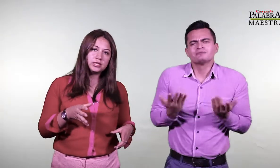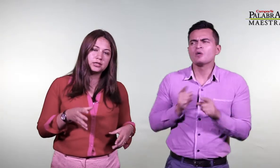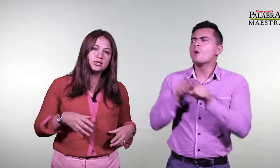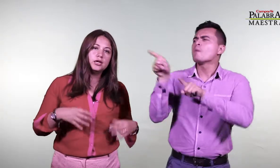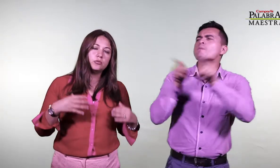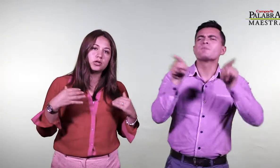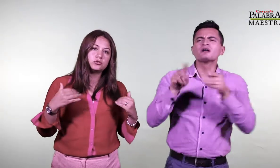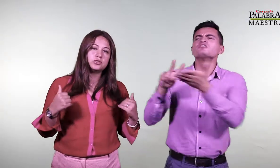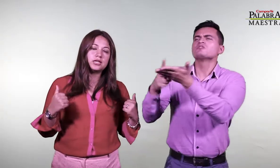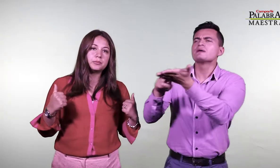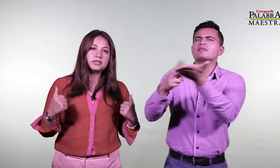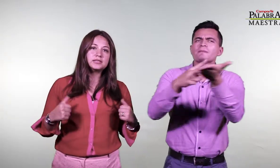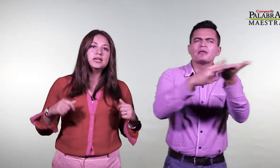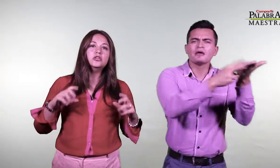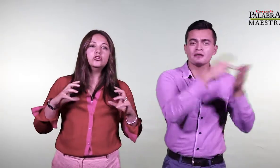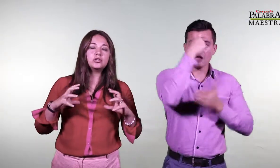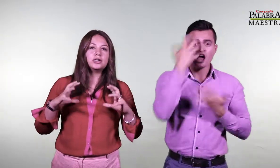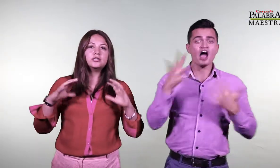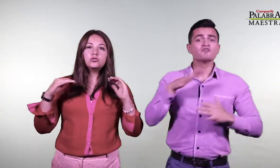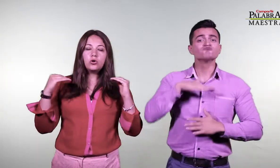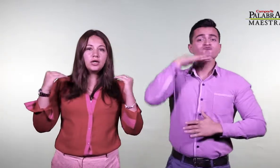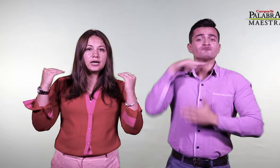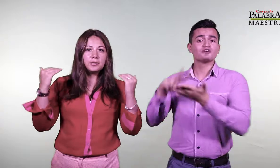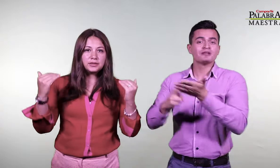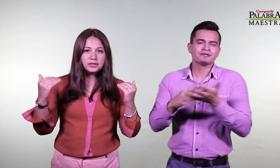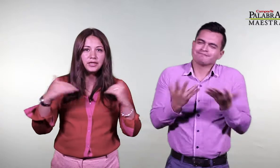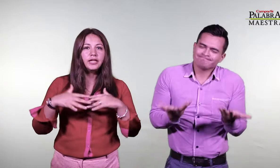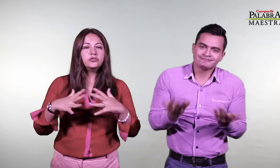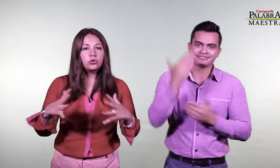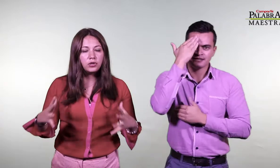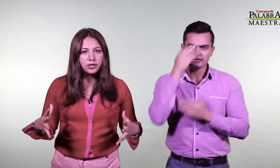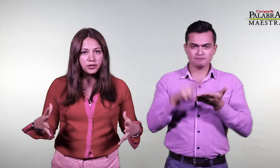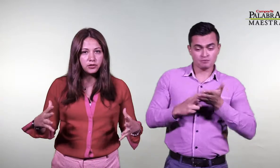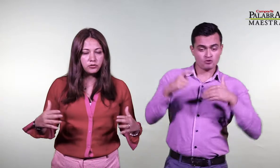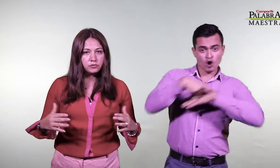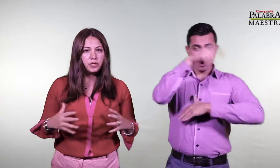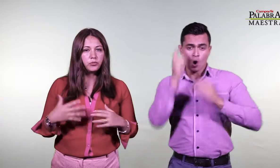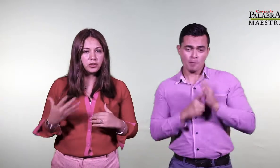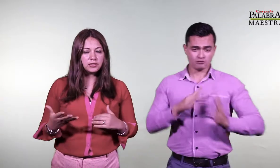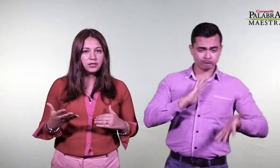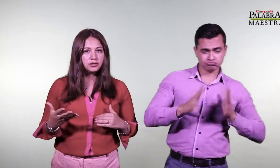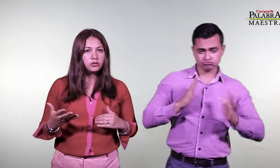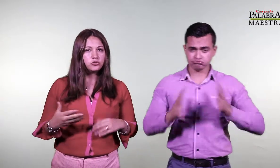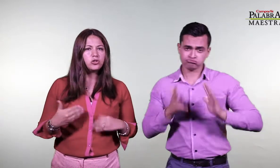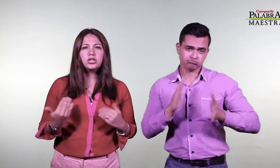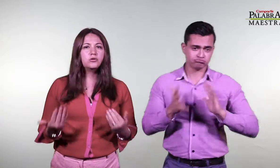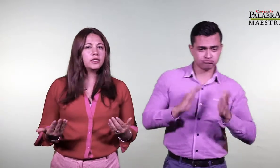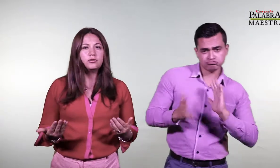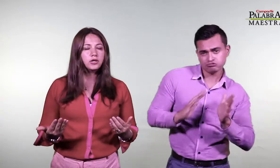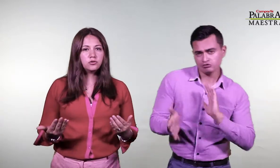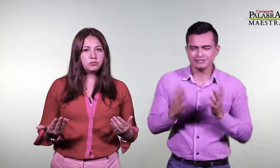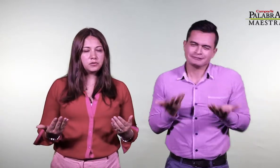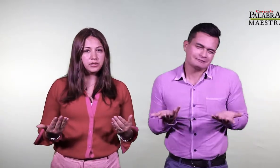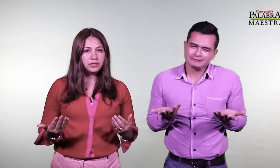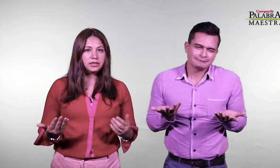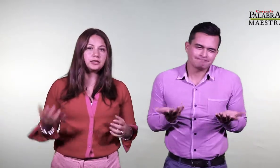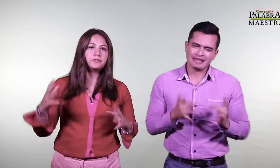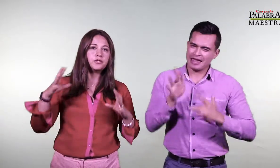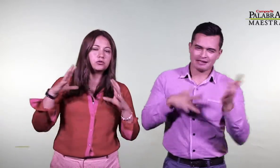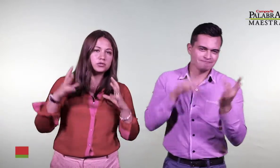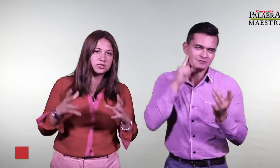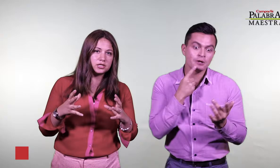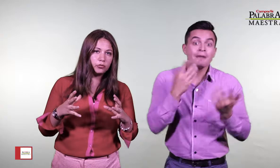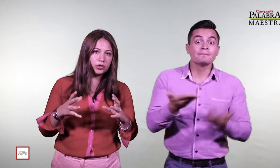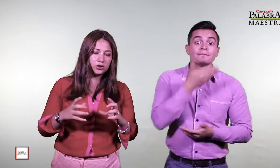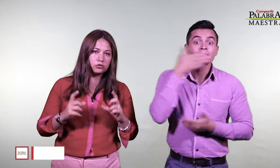no es suficiente porque los intérpretes no tienen toda la capacidad en todas las regiones para poder hacer la traducción y no es la educación más